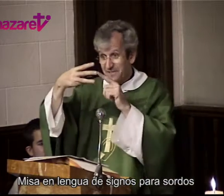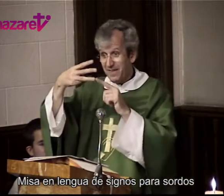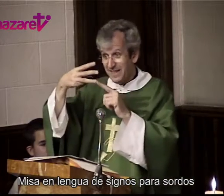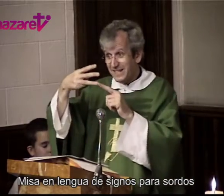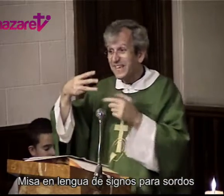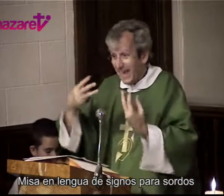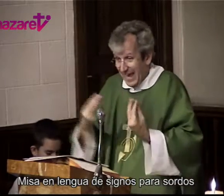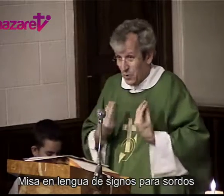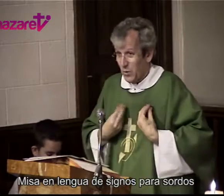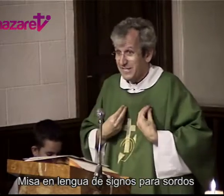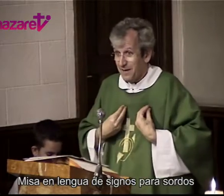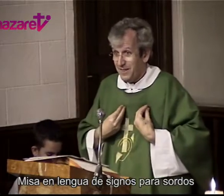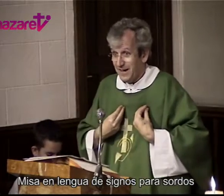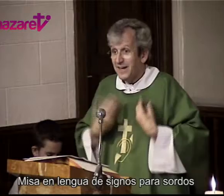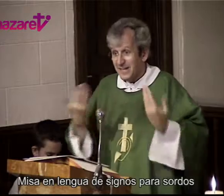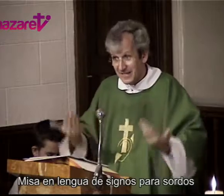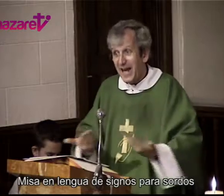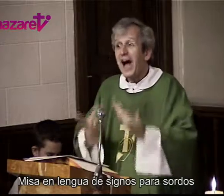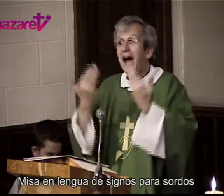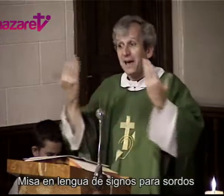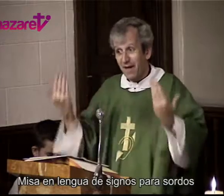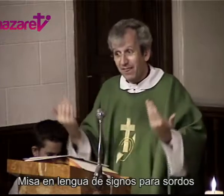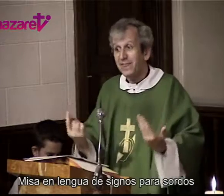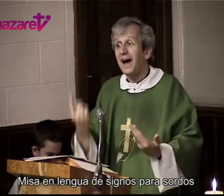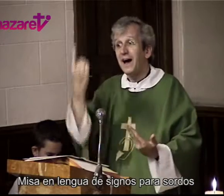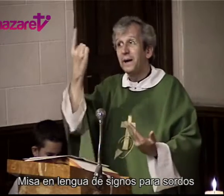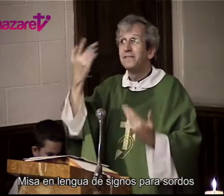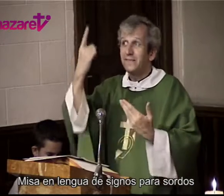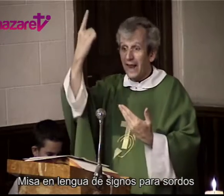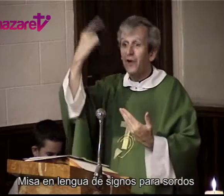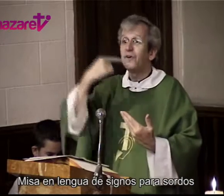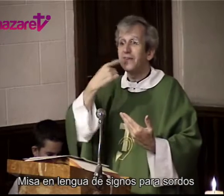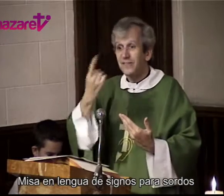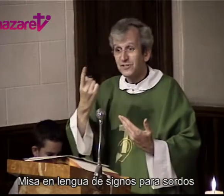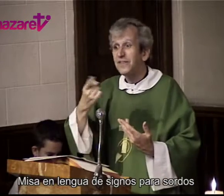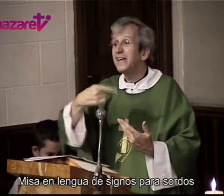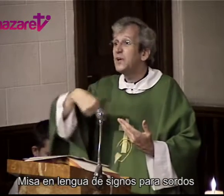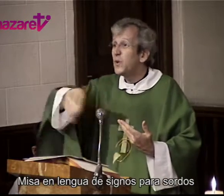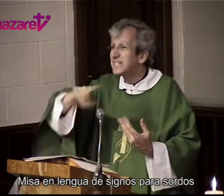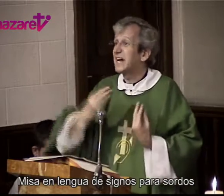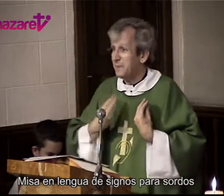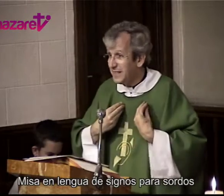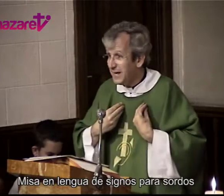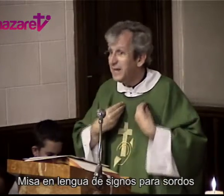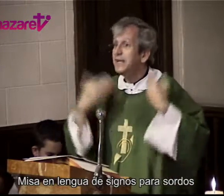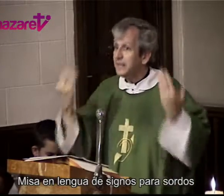veces que nuestra vida será alabanza de la gloria de Dios, es decir, que nuestra vida tiene que